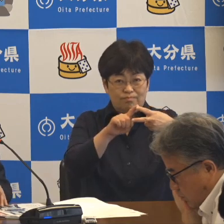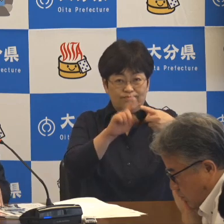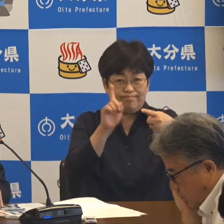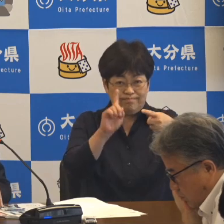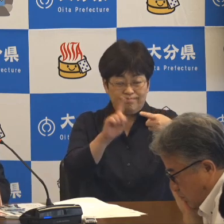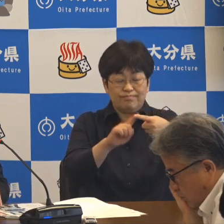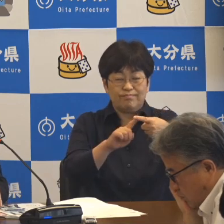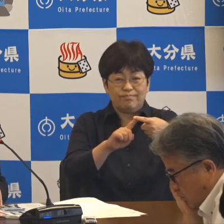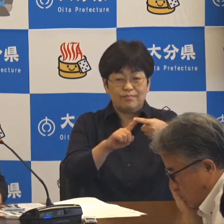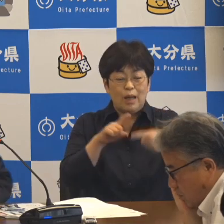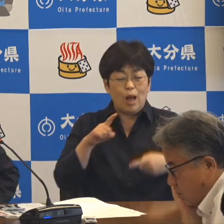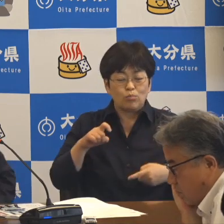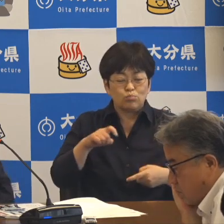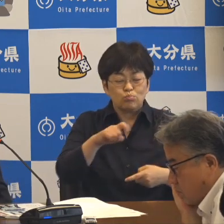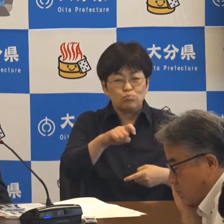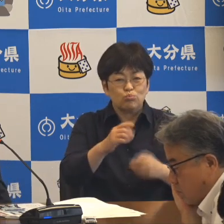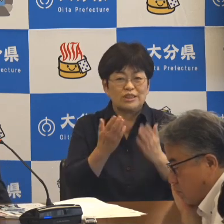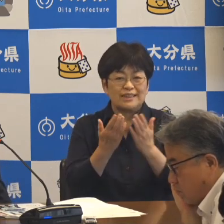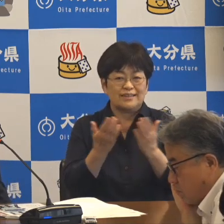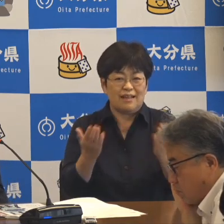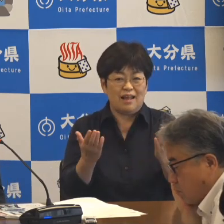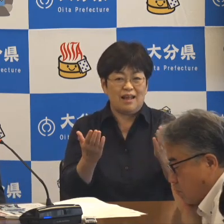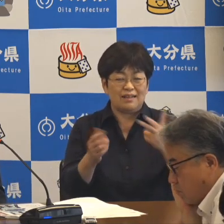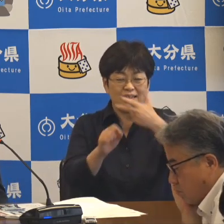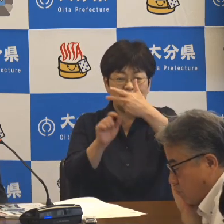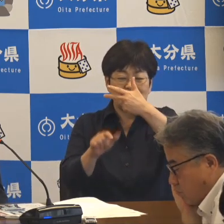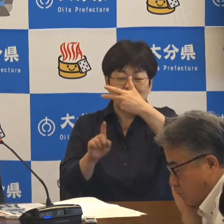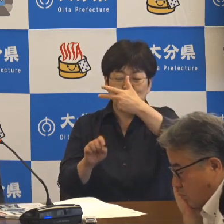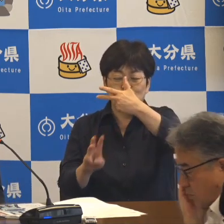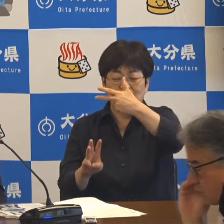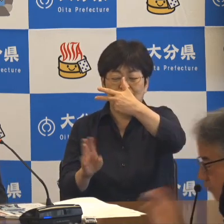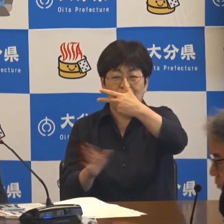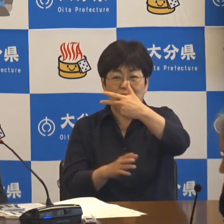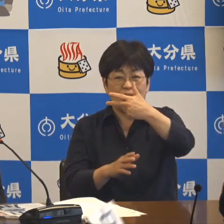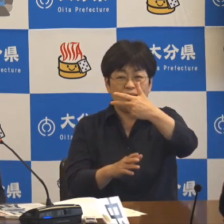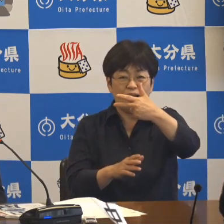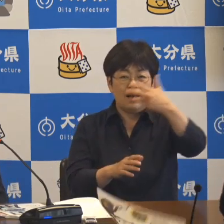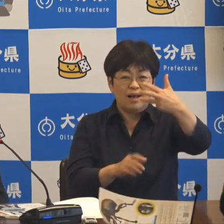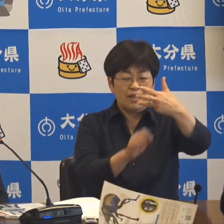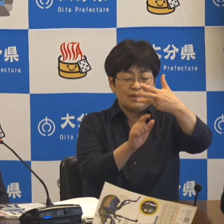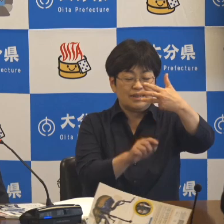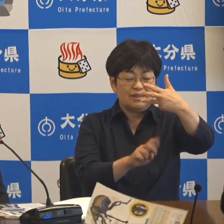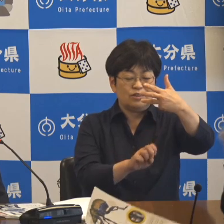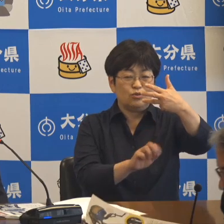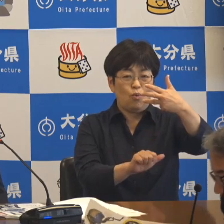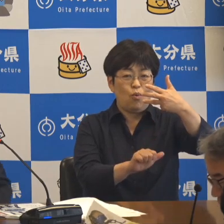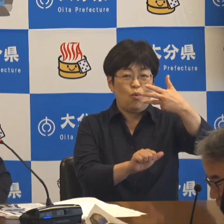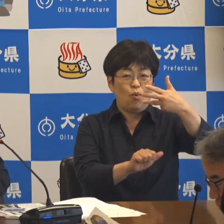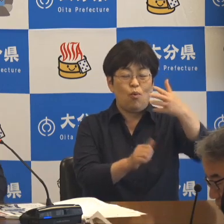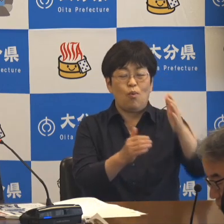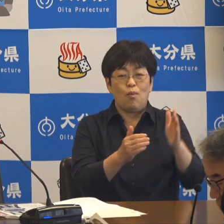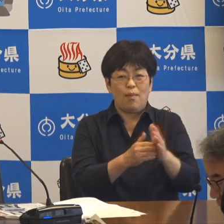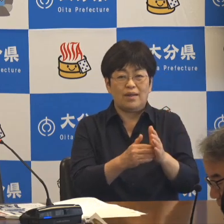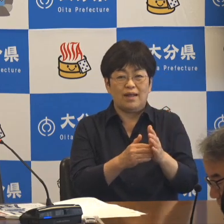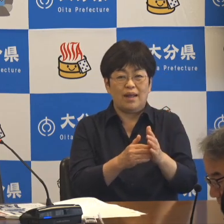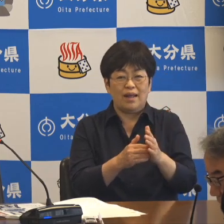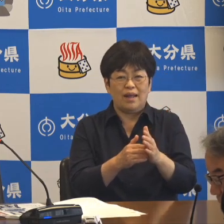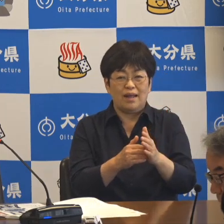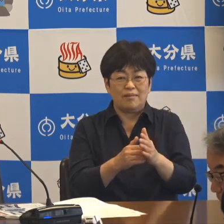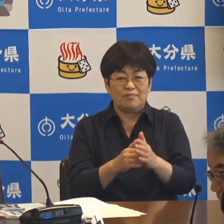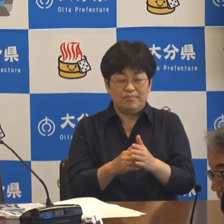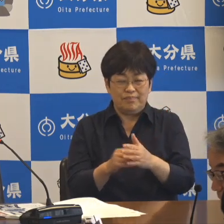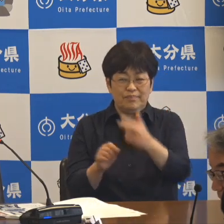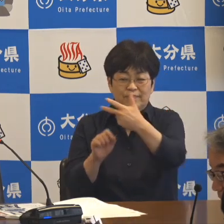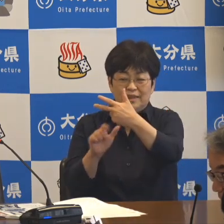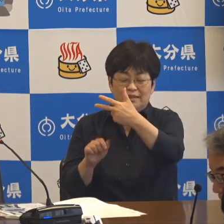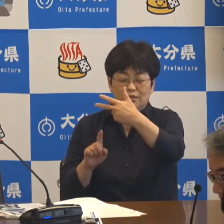ますけど、7月13日から25日まで、8月の25日まで、 7月の13日から8月の25日ま